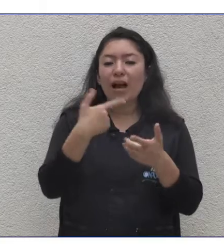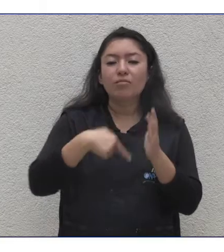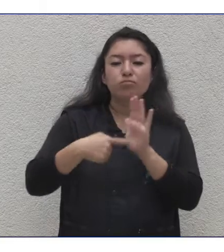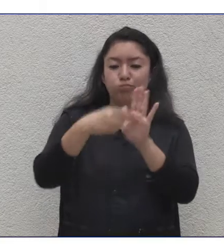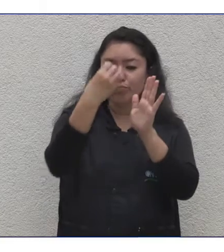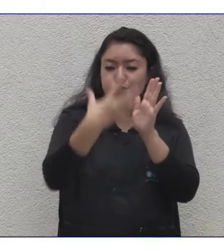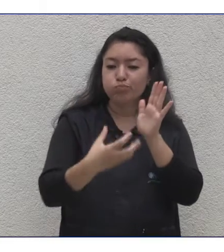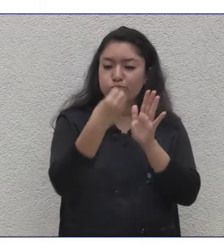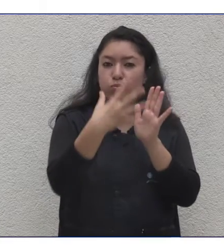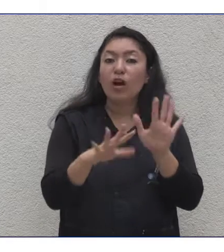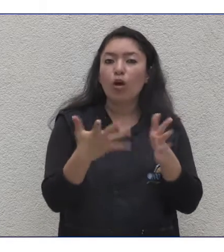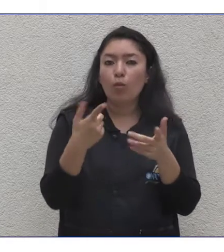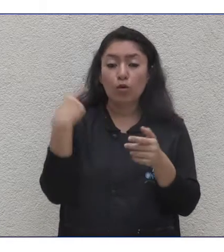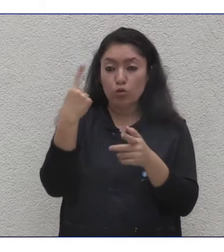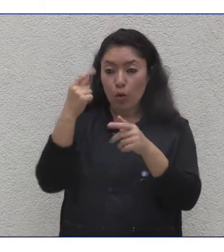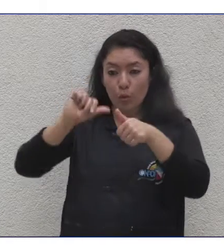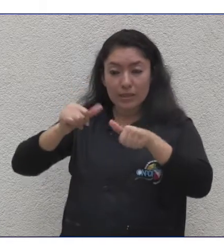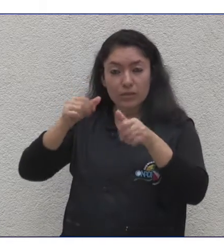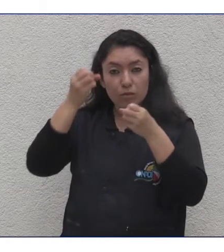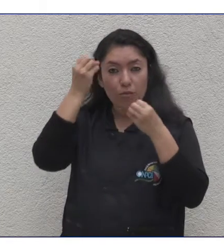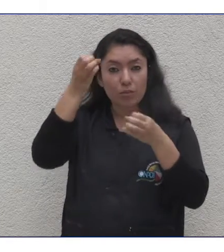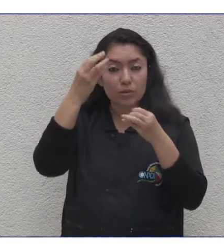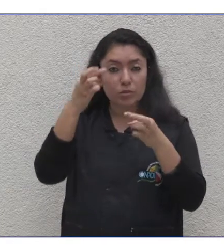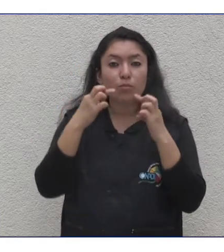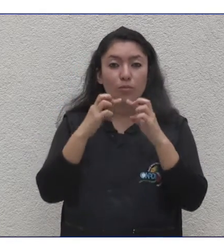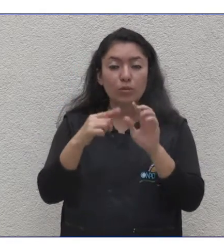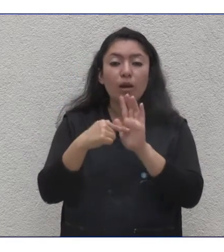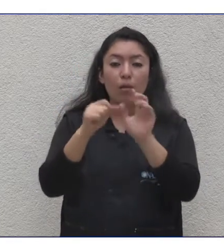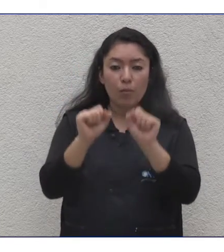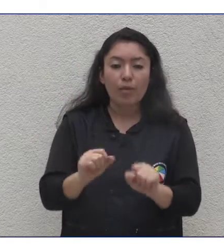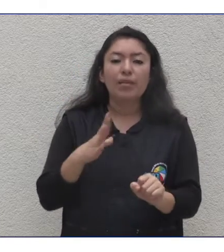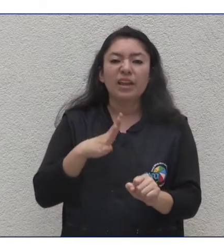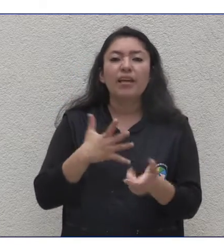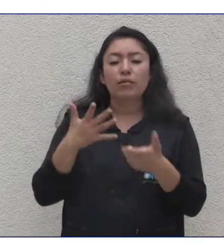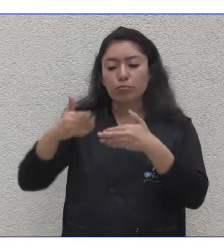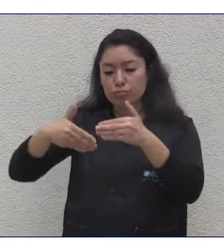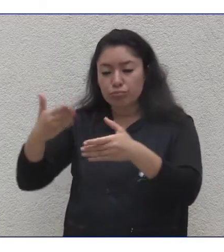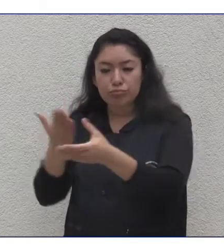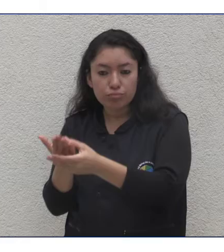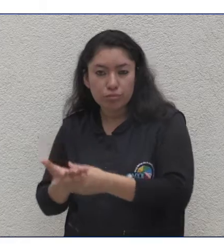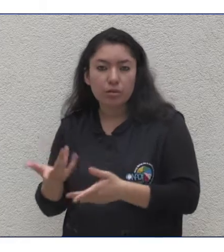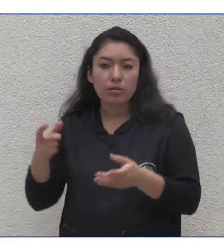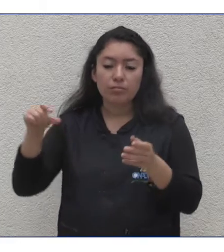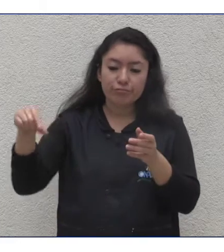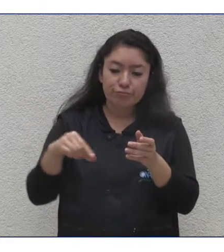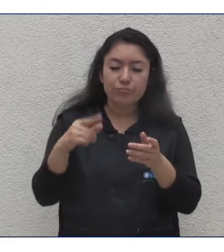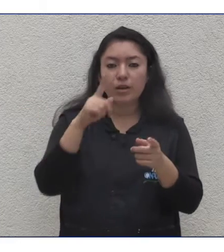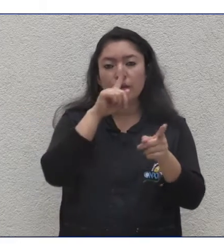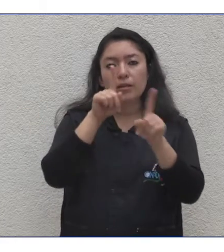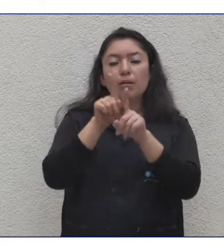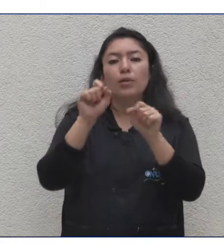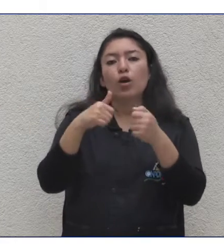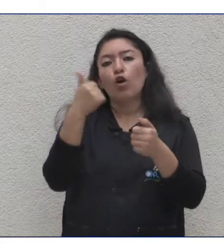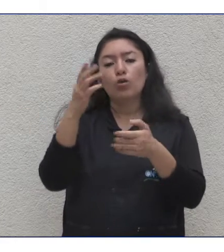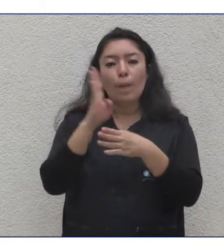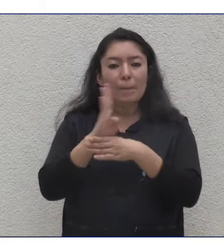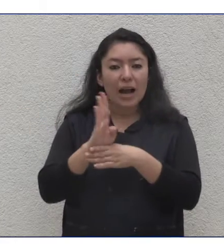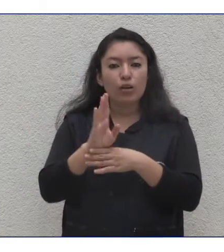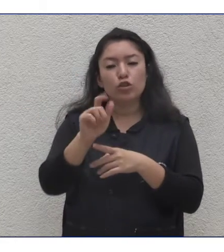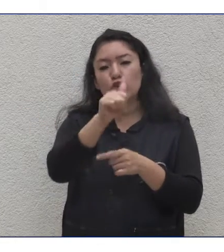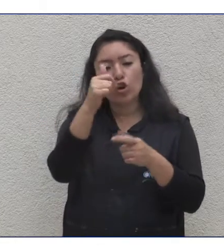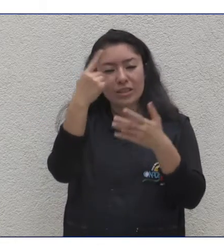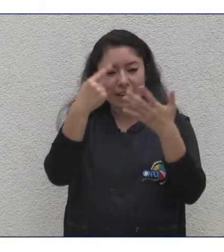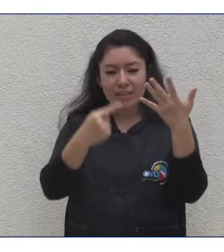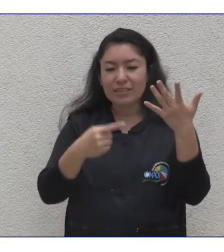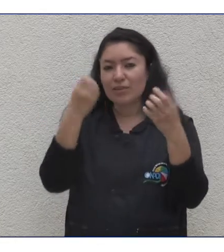la información relacionada al derecho de acceso libre a la información contenida en registros, archivos, fichas, bancos o cualquier otra